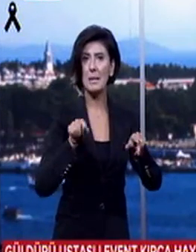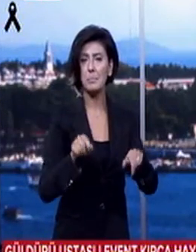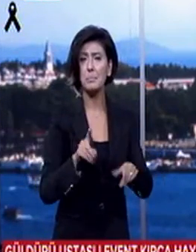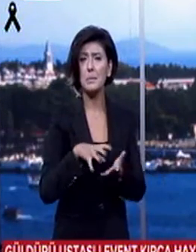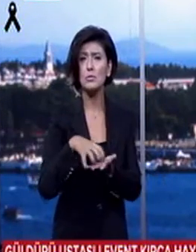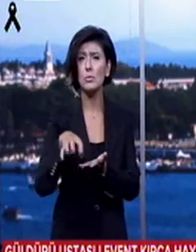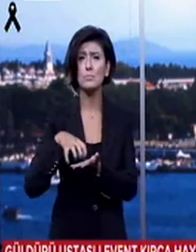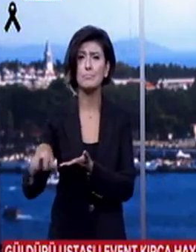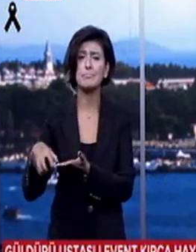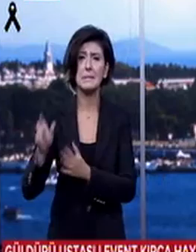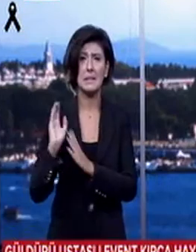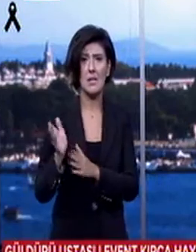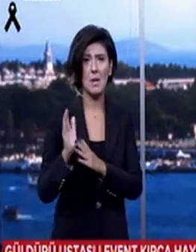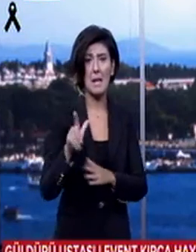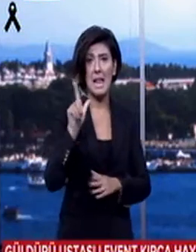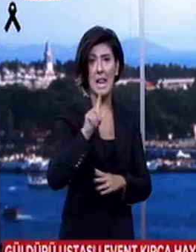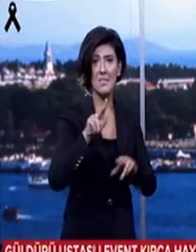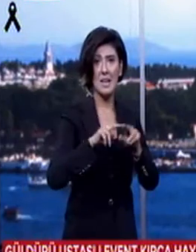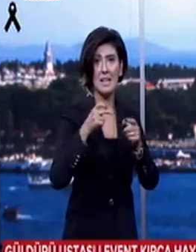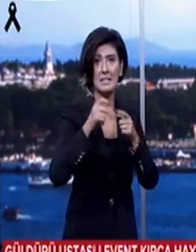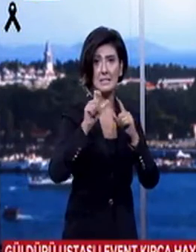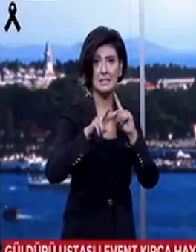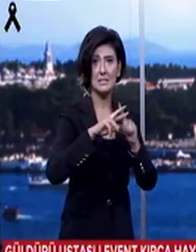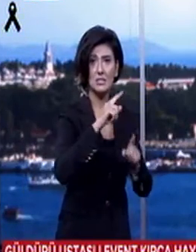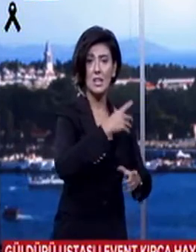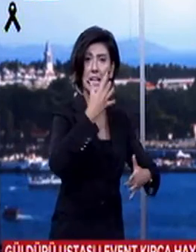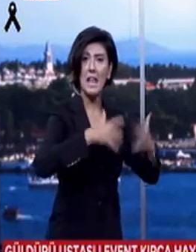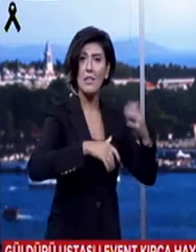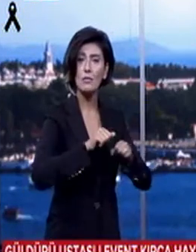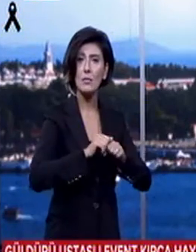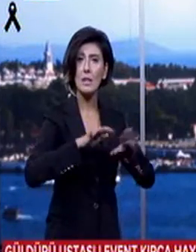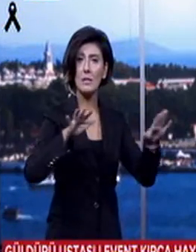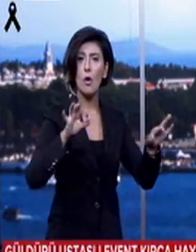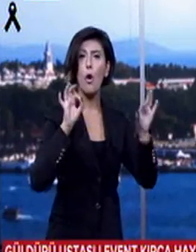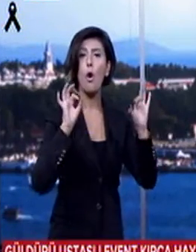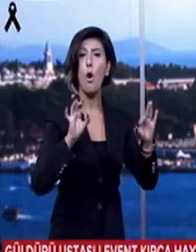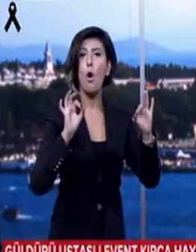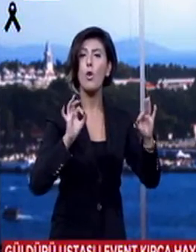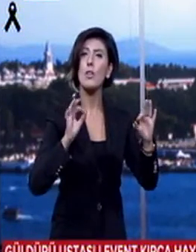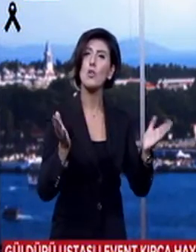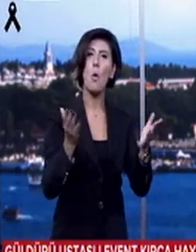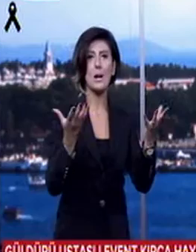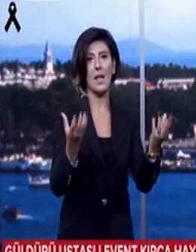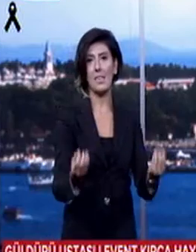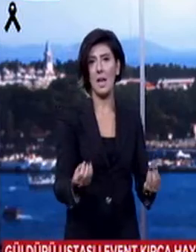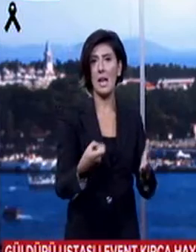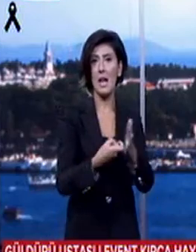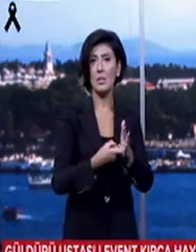gibi birçok alanda devam etti. Levent Kırca'nın televizyonda yayınlanan Olacak O Kadar adlı